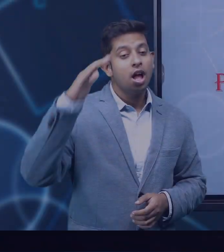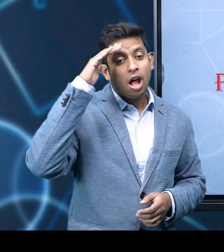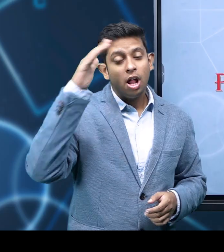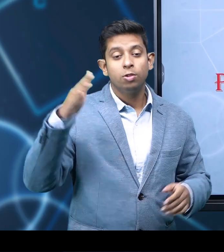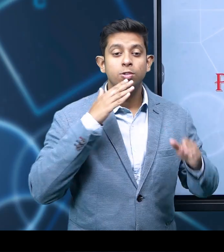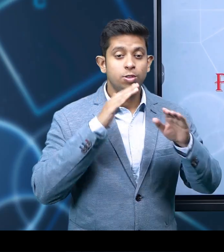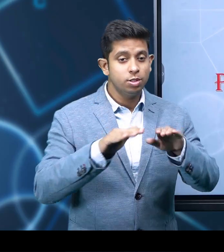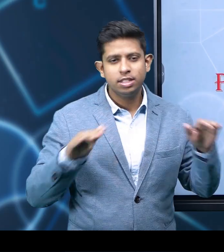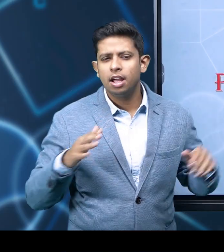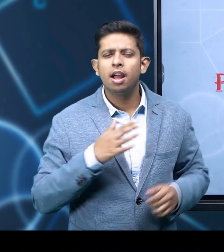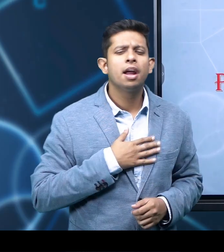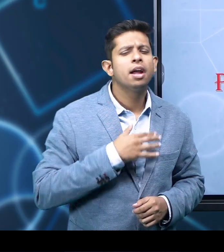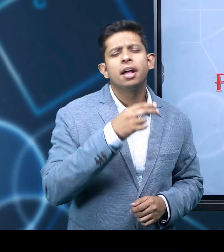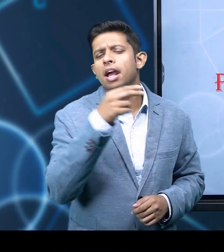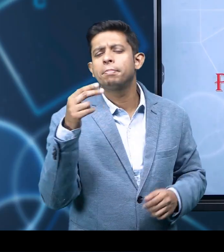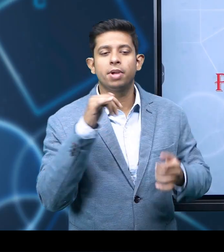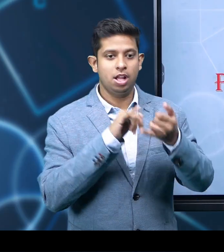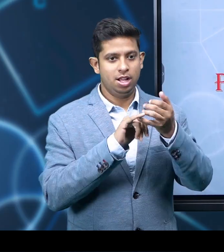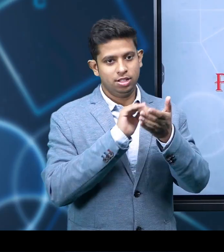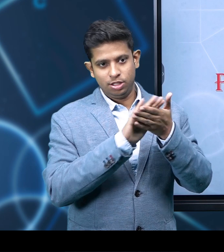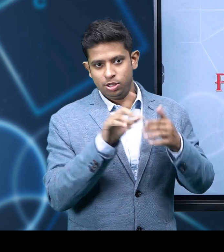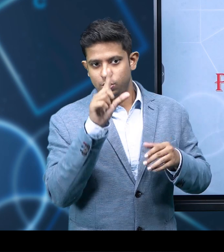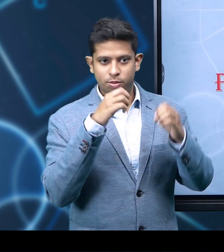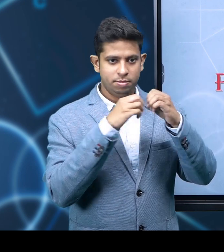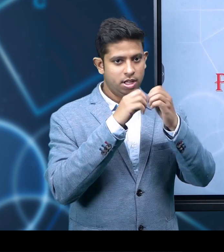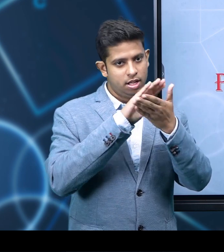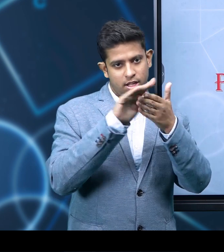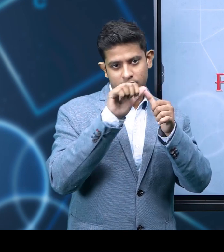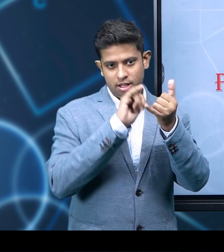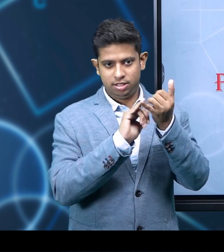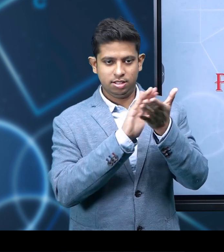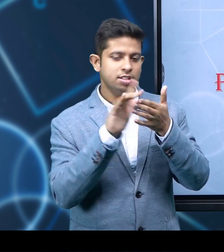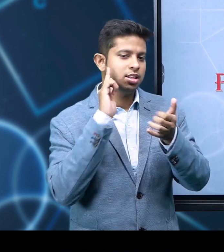नमस्कार मुलांनो, मी शुभाशिष आहे.